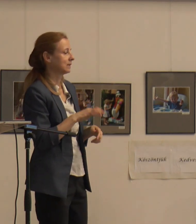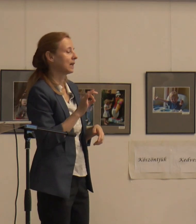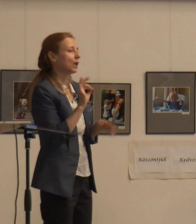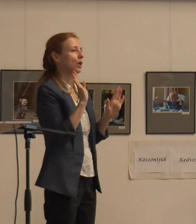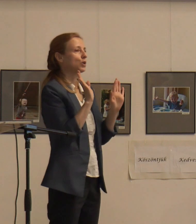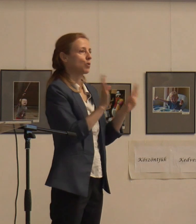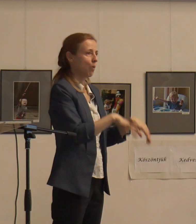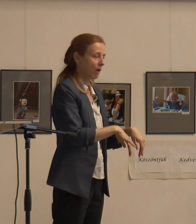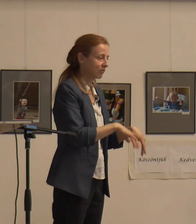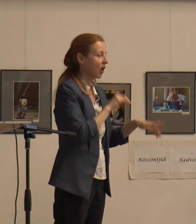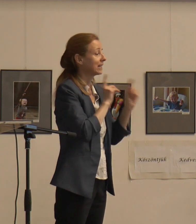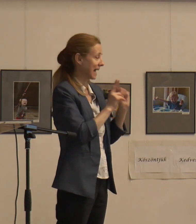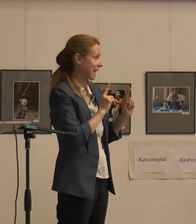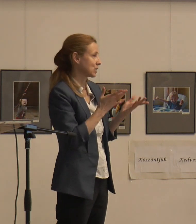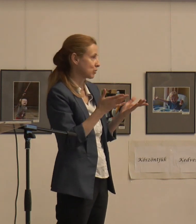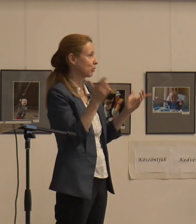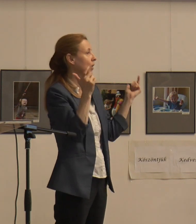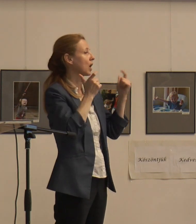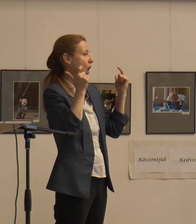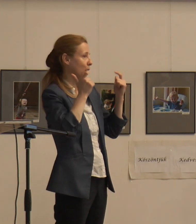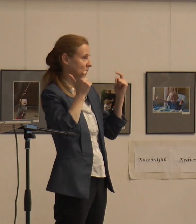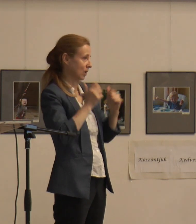van, játszunk lakodalmat.